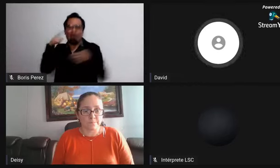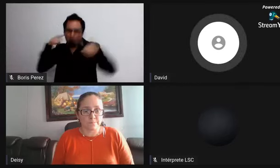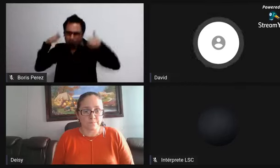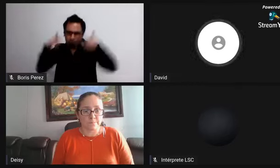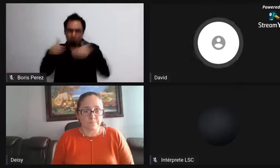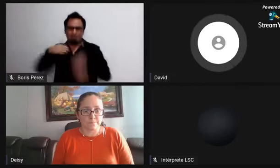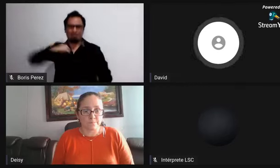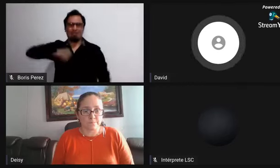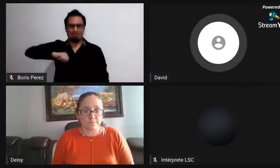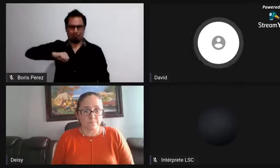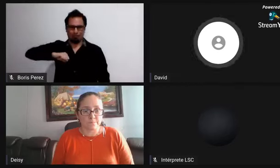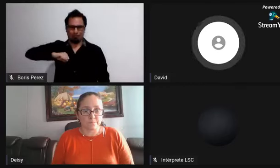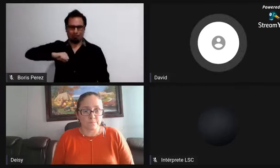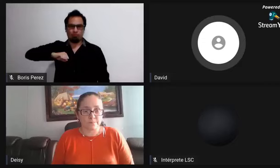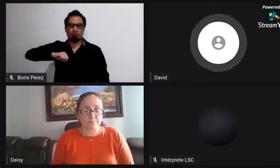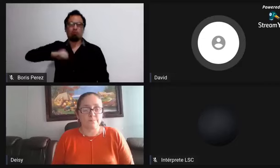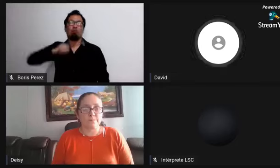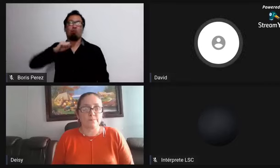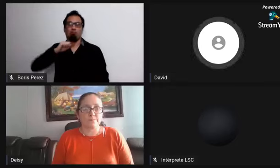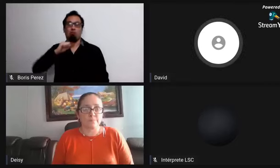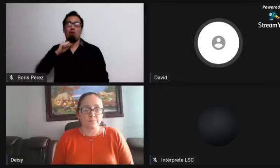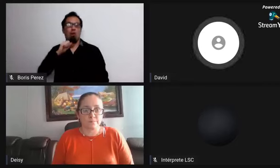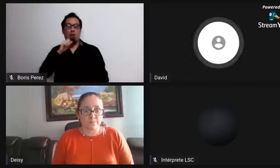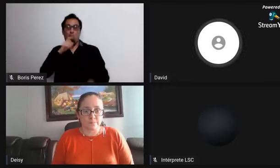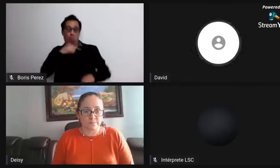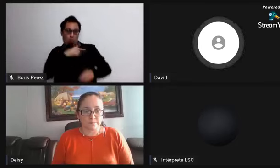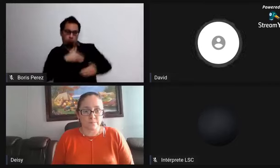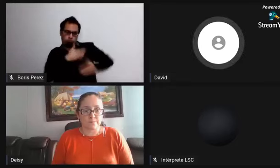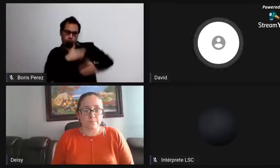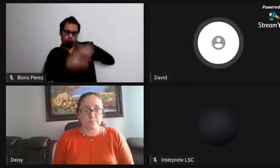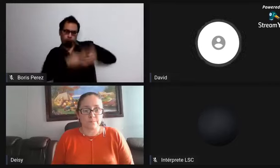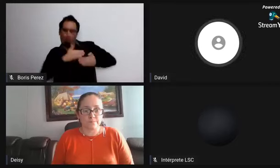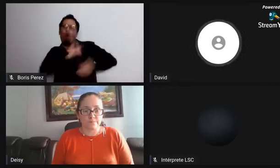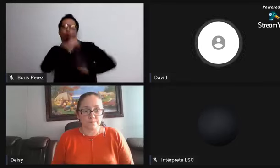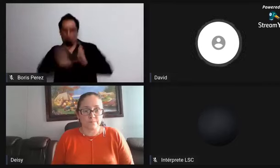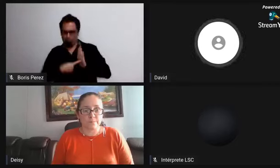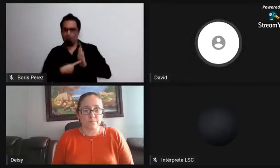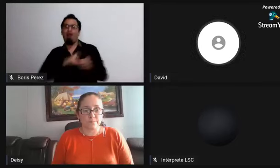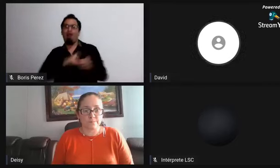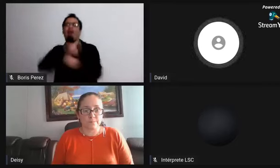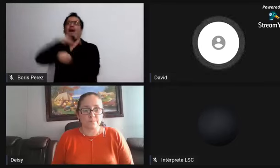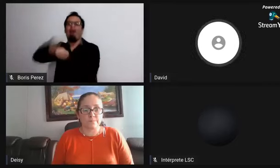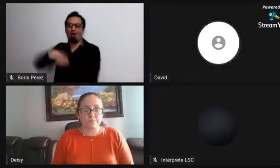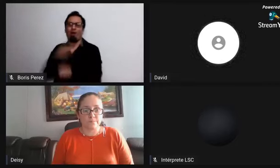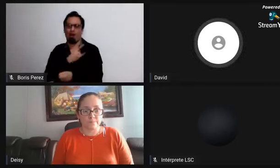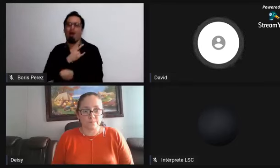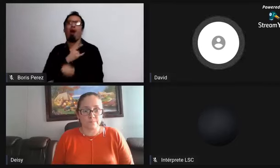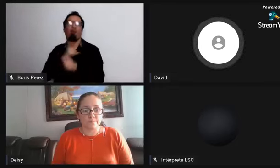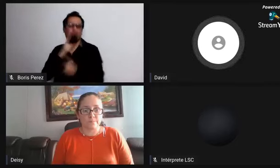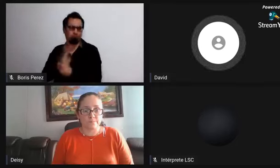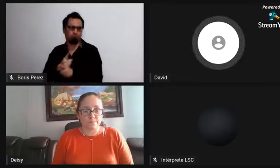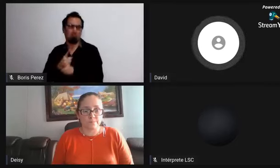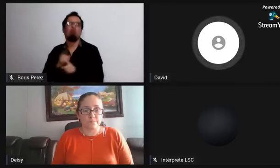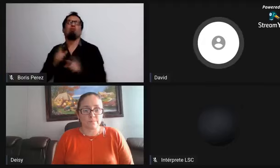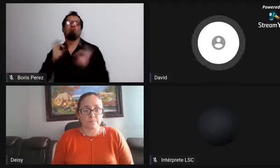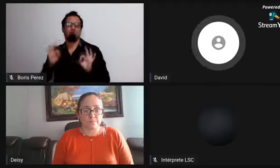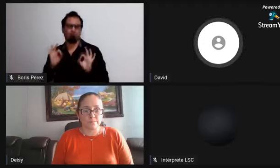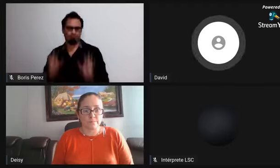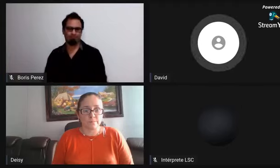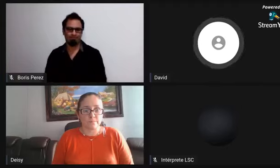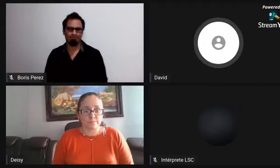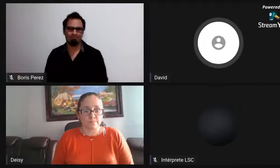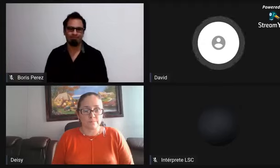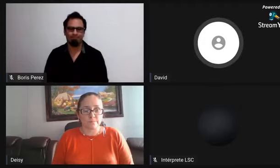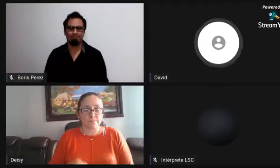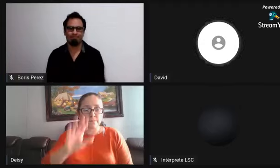pudo ser seleccionado, le permitió el ingreso a la Universidad de Santo Tomás. Sin embargo, pues cuando él llegó al colegio